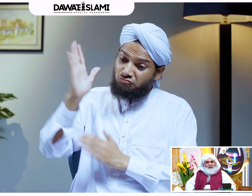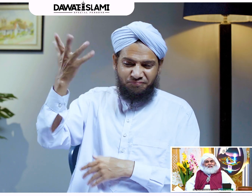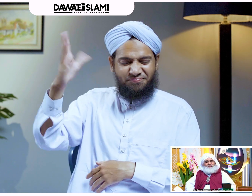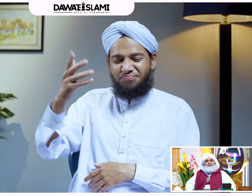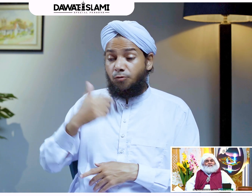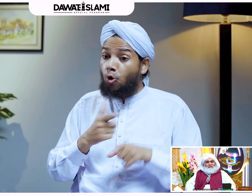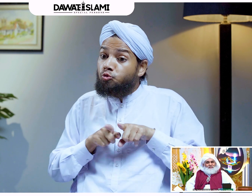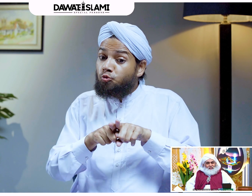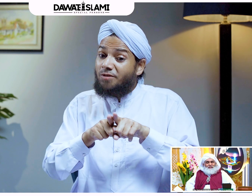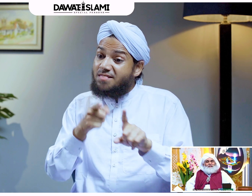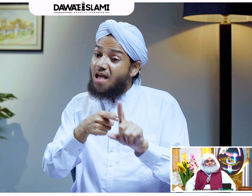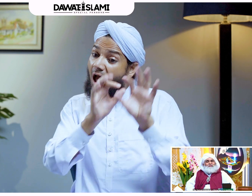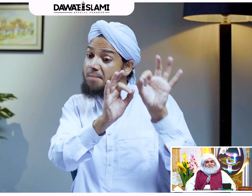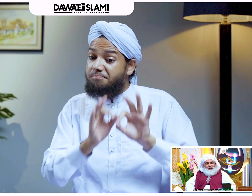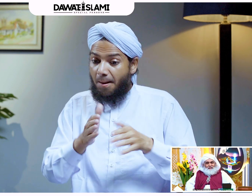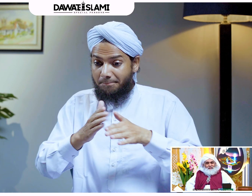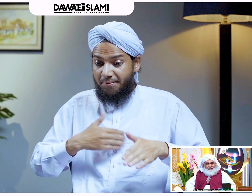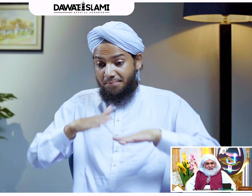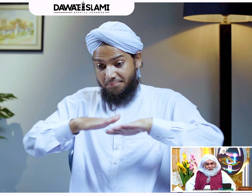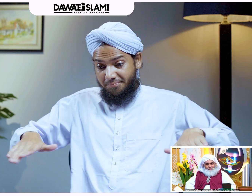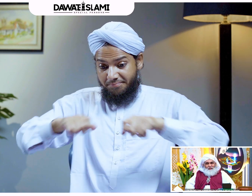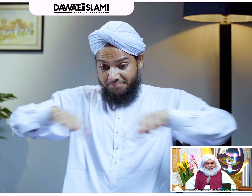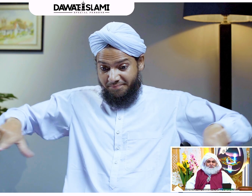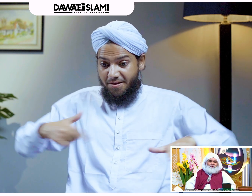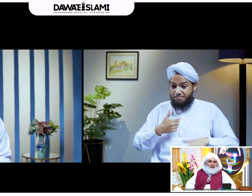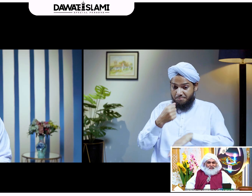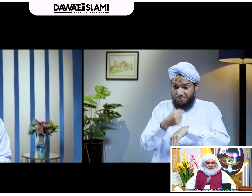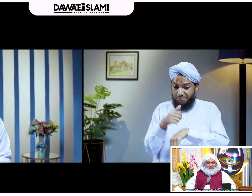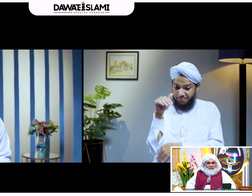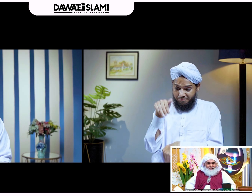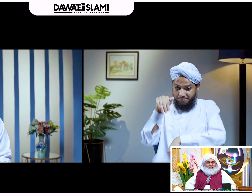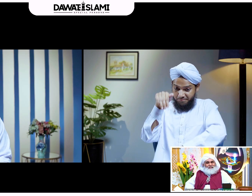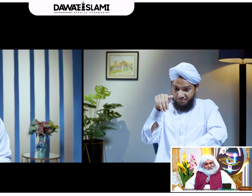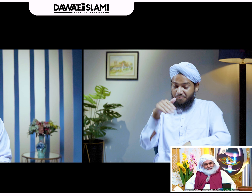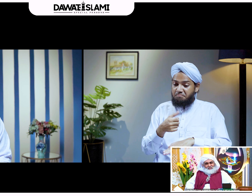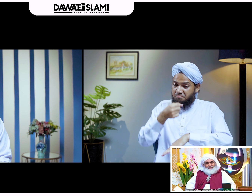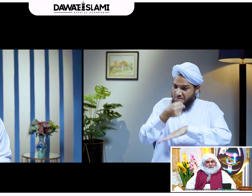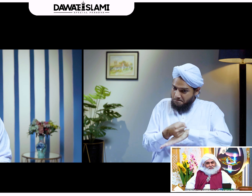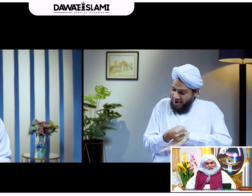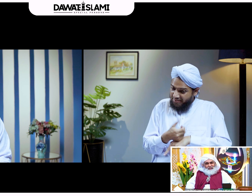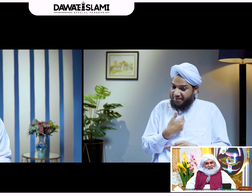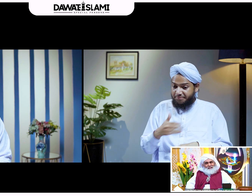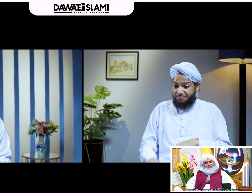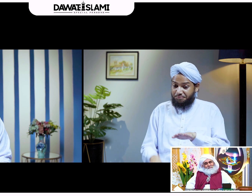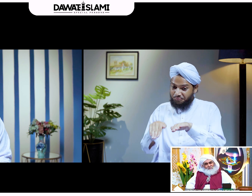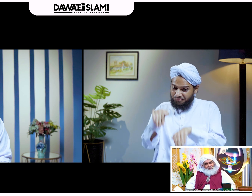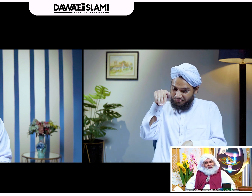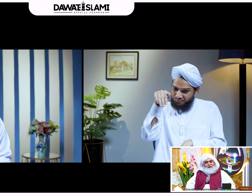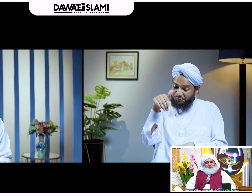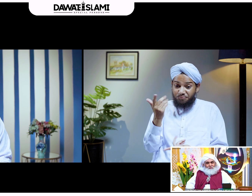ہے کہ دسترخوان پر بیٹھ کر ایک پاؤں ایک گھٹنا کھڑا کر کے سیدھا گھٹنا کھڑا کر دے جیسے، اور